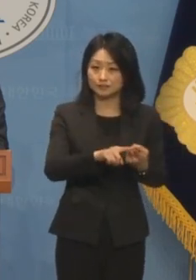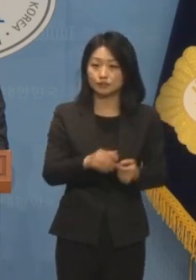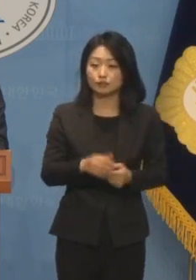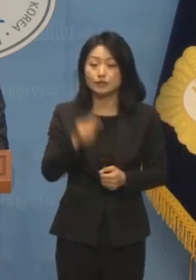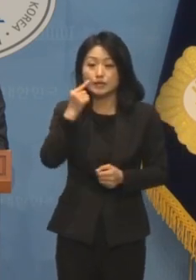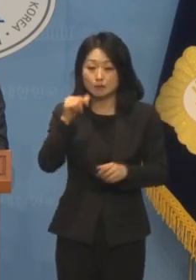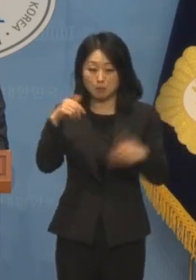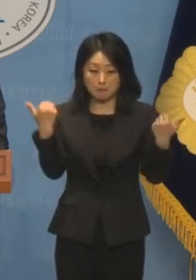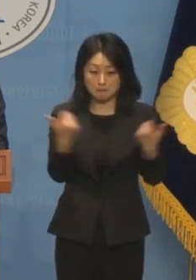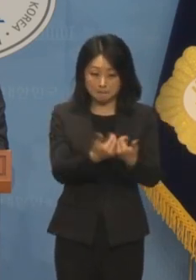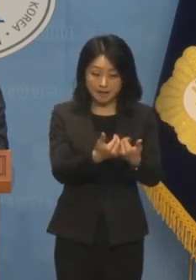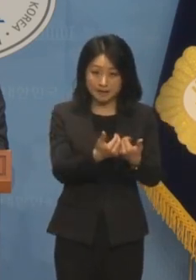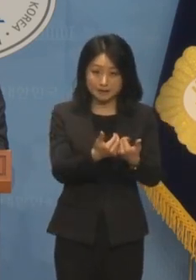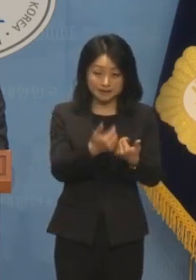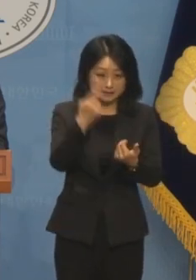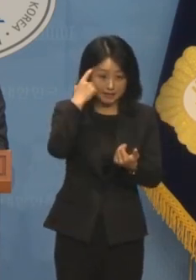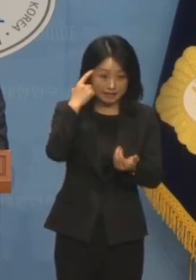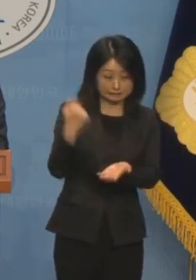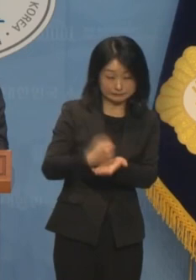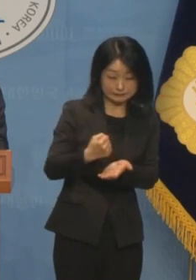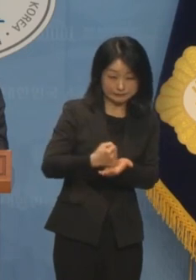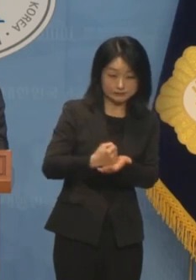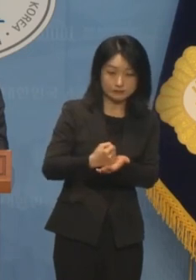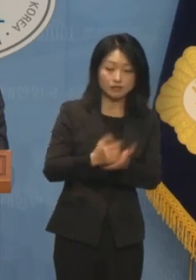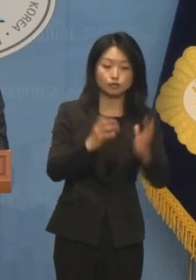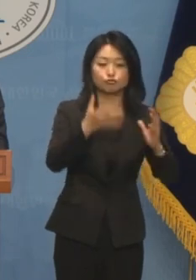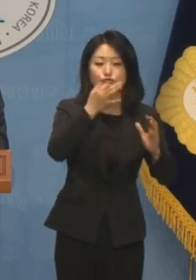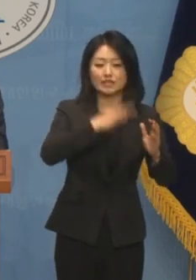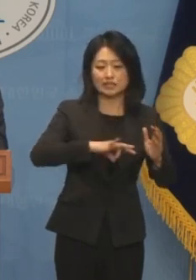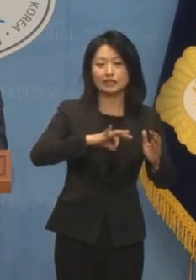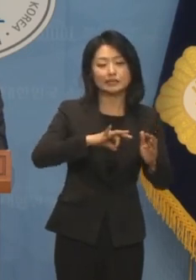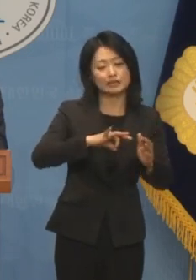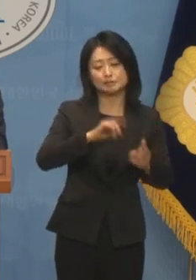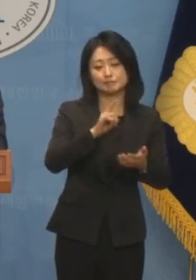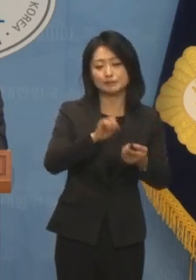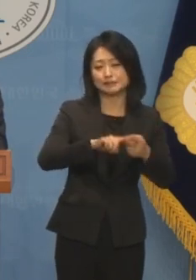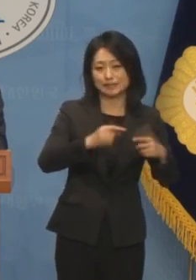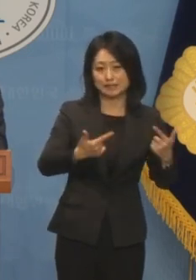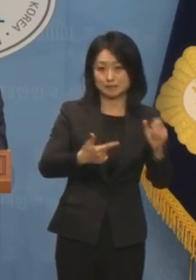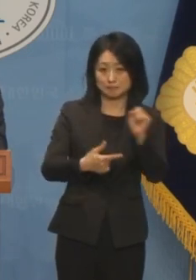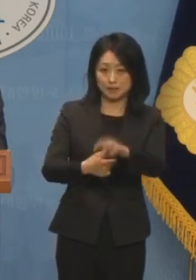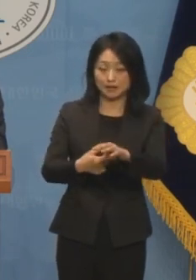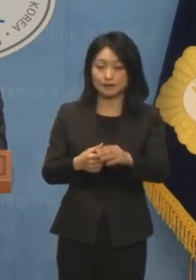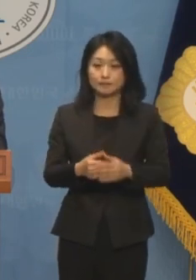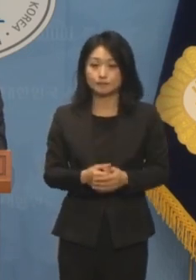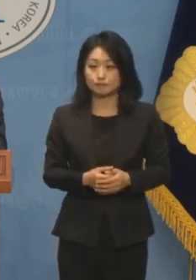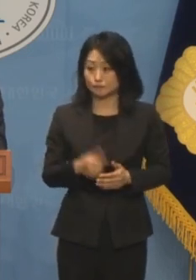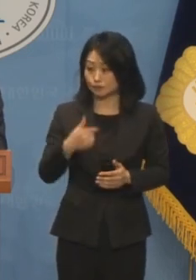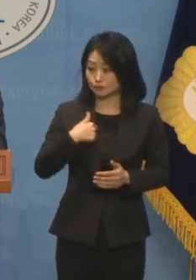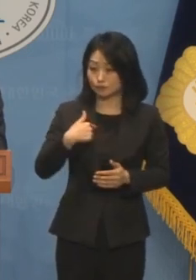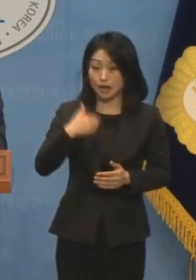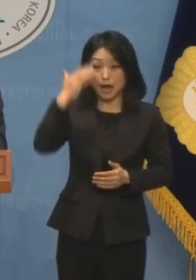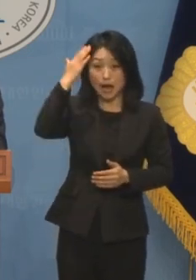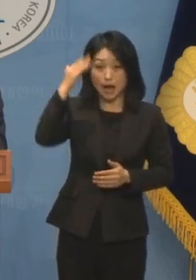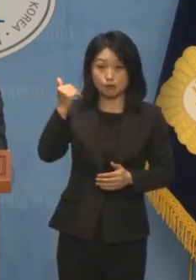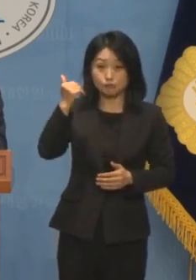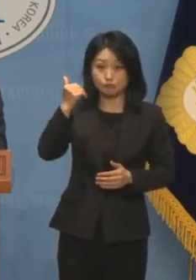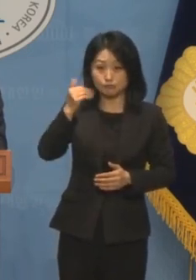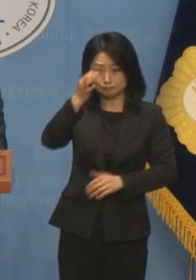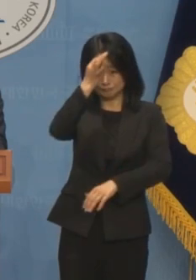프레임이 국익을 훼손한다고 강변했습니다. 우리의 글로벌 플랫폼을 일본에 강탈당하게